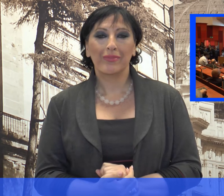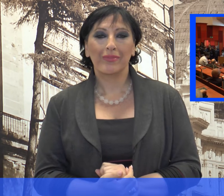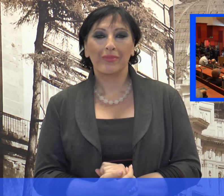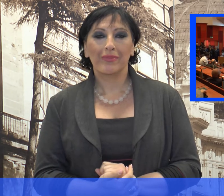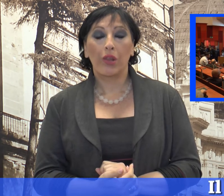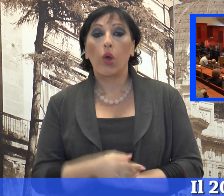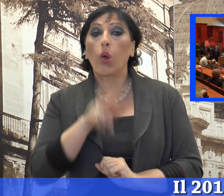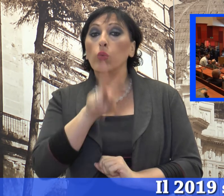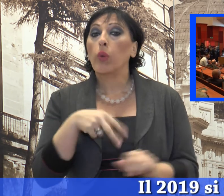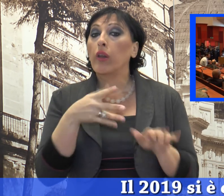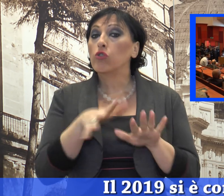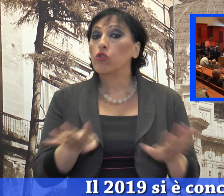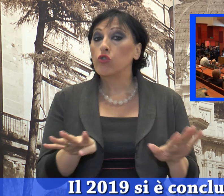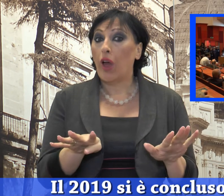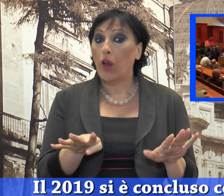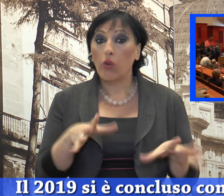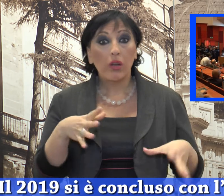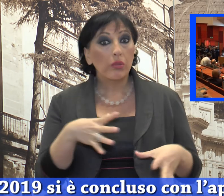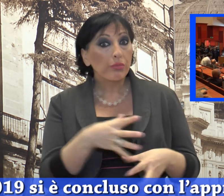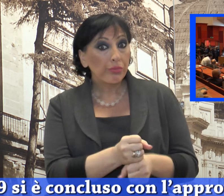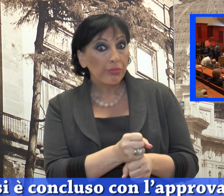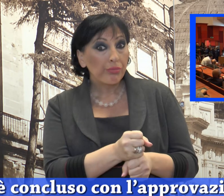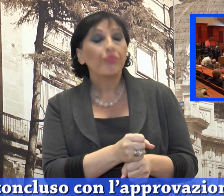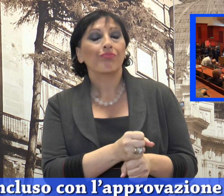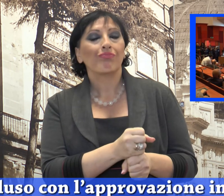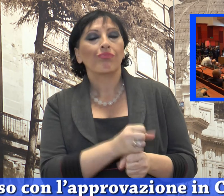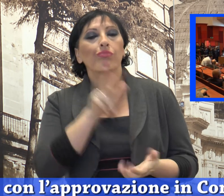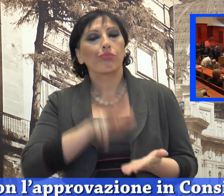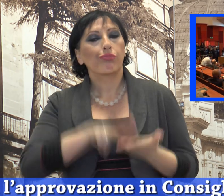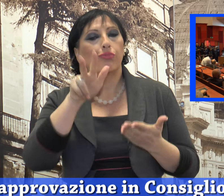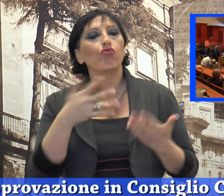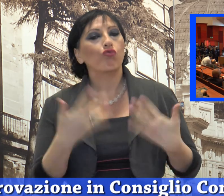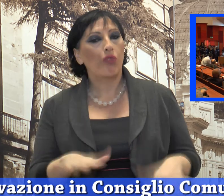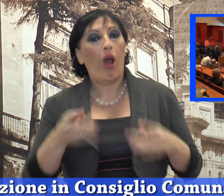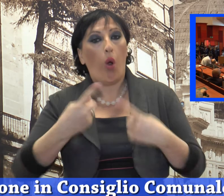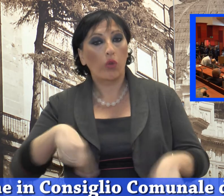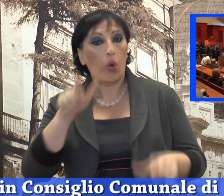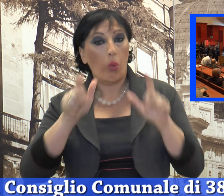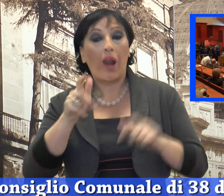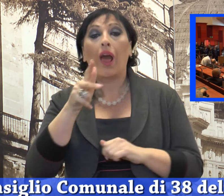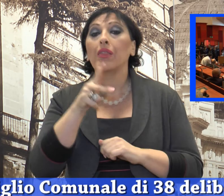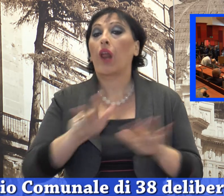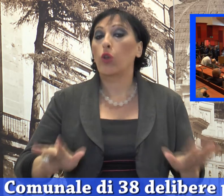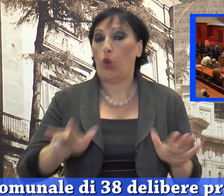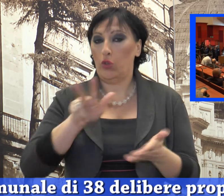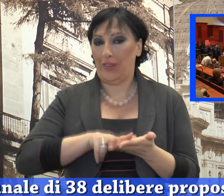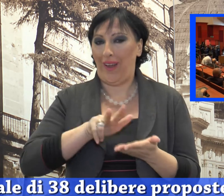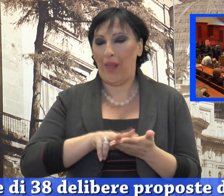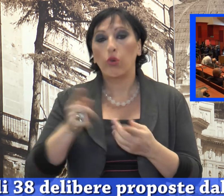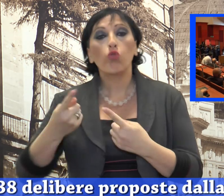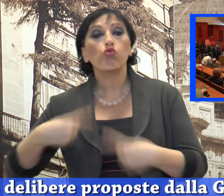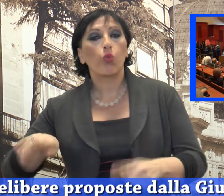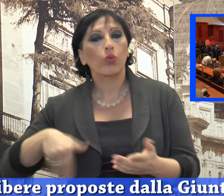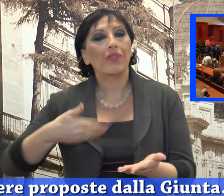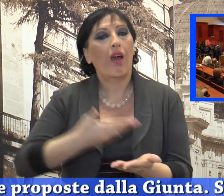Il 2019 si è concluso con l'approvazione in Consiglio Comunale di 38 delibere proposte dalla